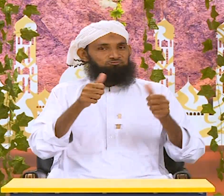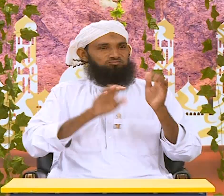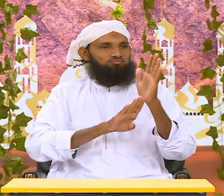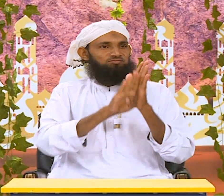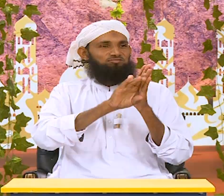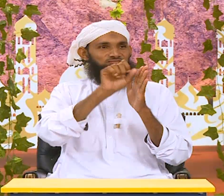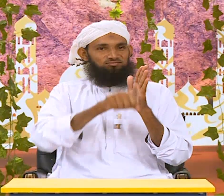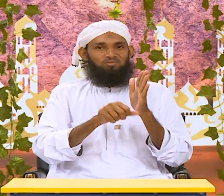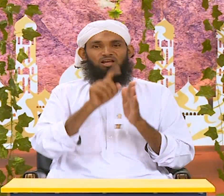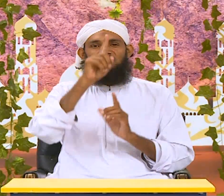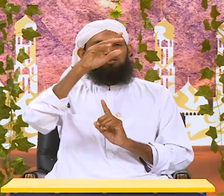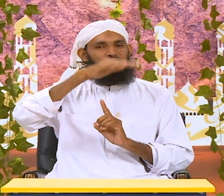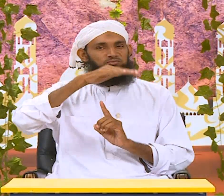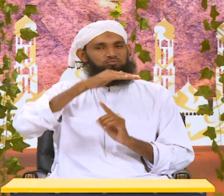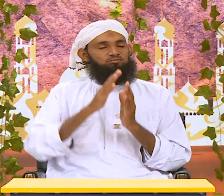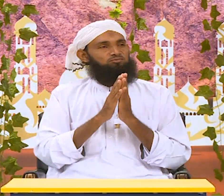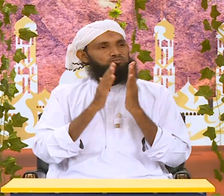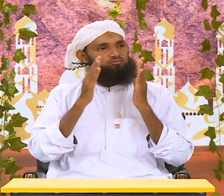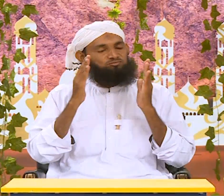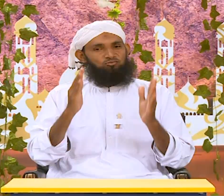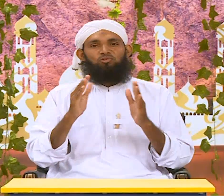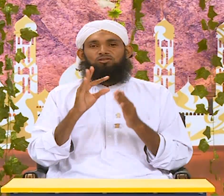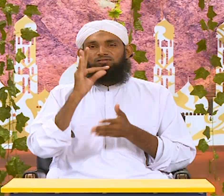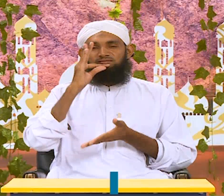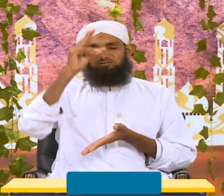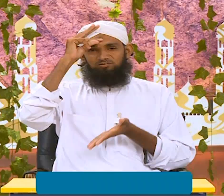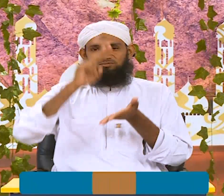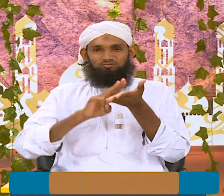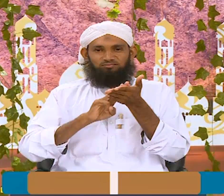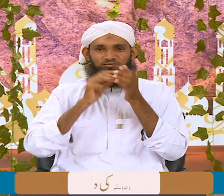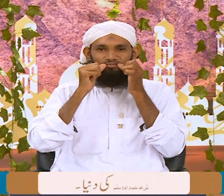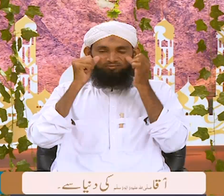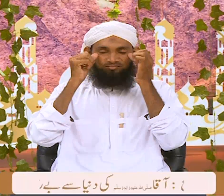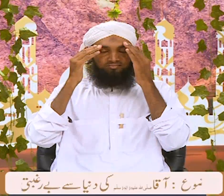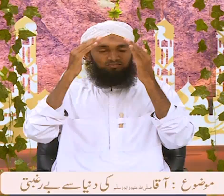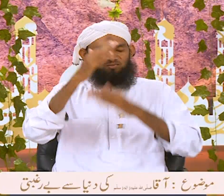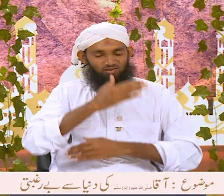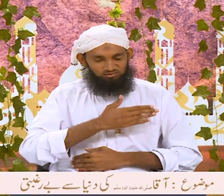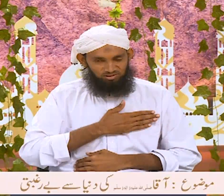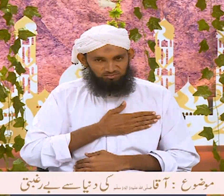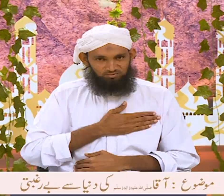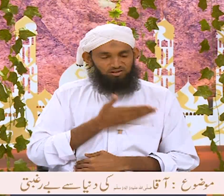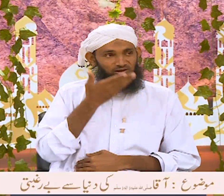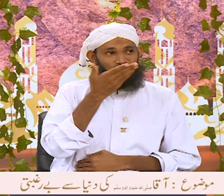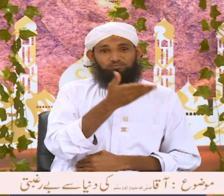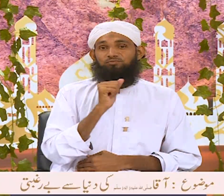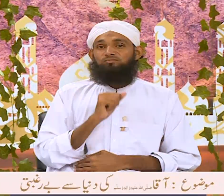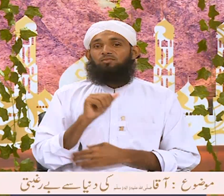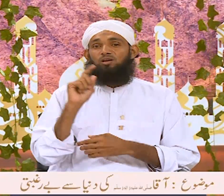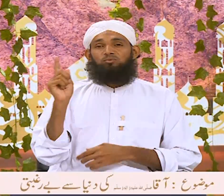ہیں۔ اللہ پاک کے فضل و کرم سے رحمت دو جہاں مکی مدنی سلطان صلی اللہ علیہ وآلہ وصحبہ وسلم مالک